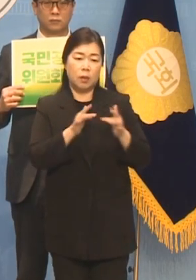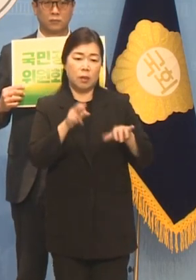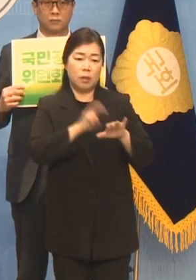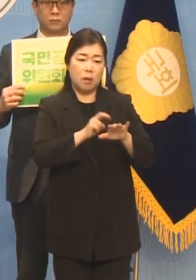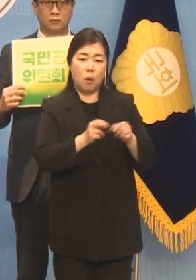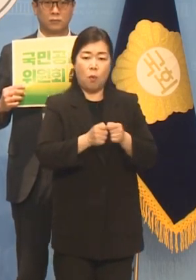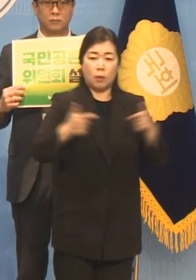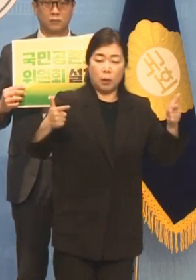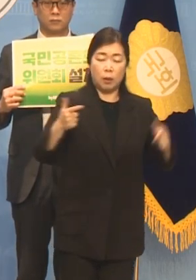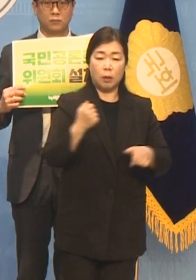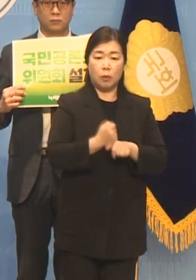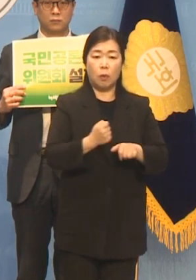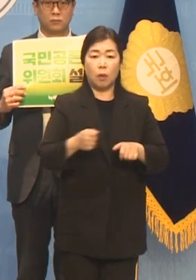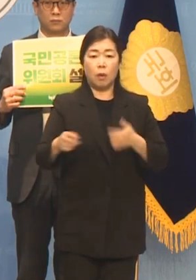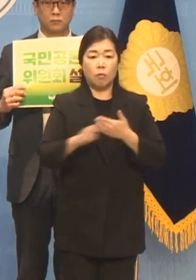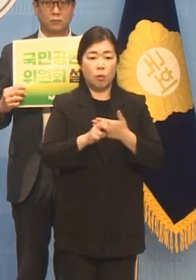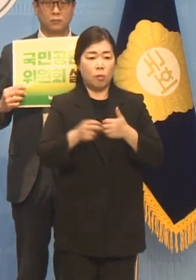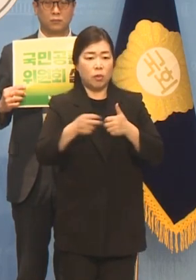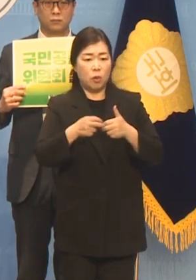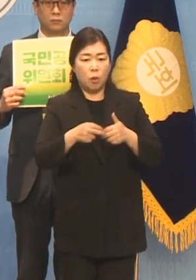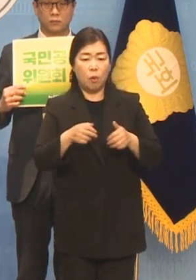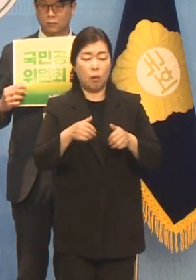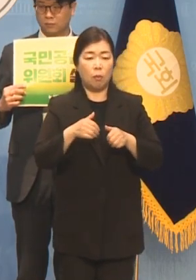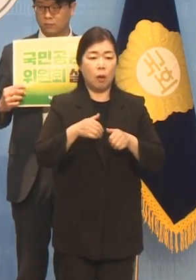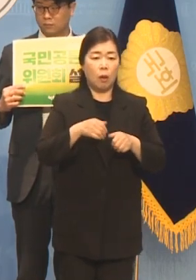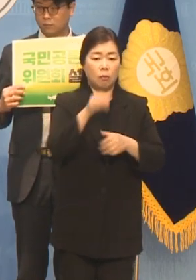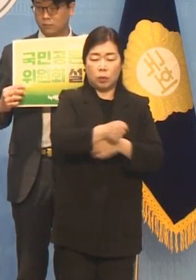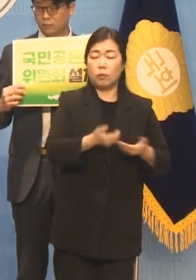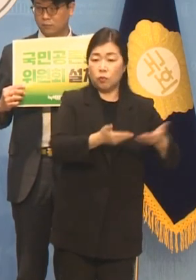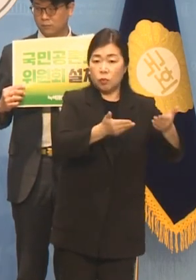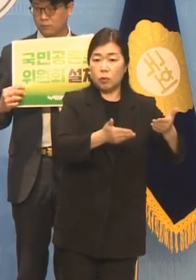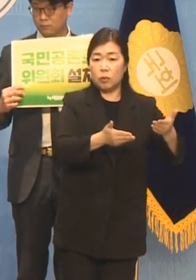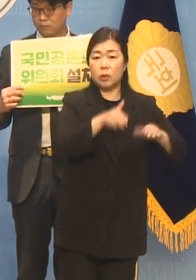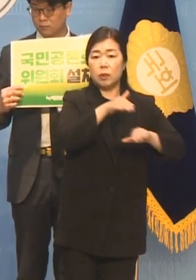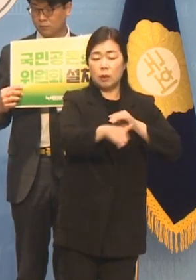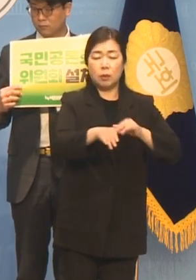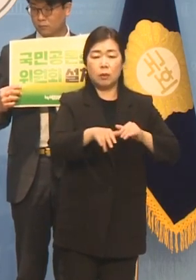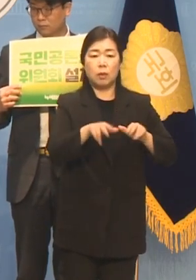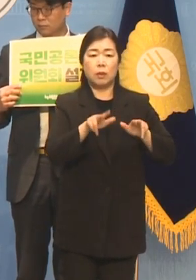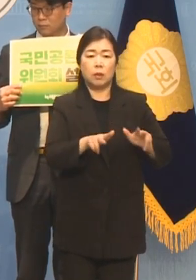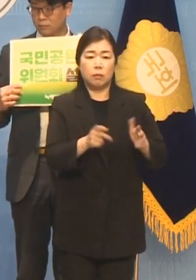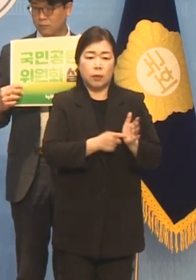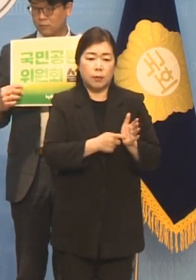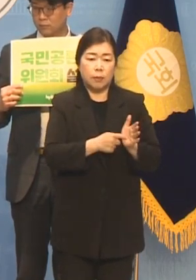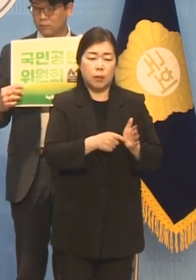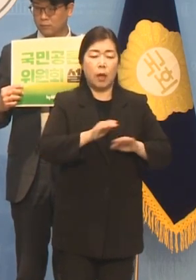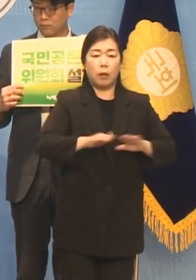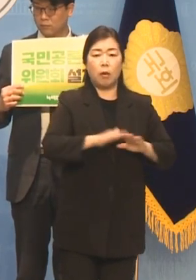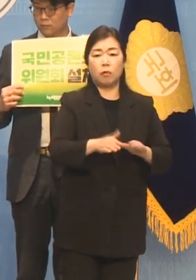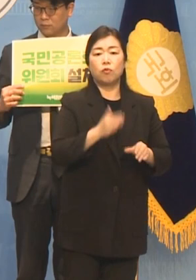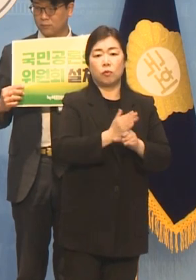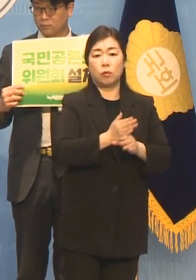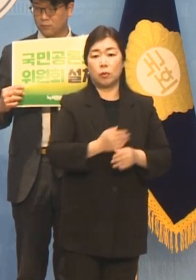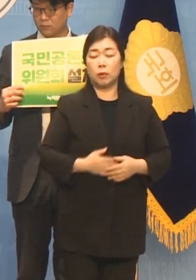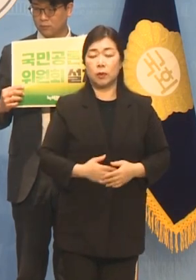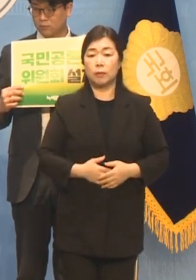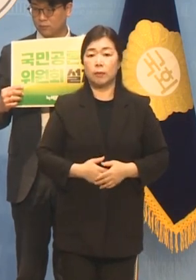확대, PA 불법 의료 확대 같은 미봉책만 내놓고 있습니다. 지난 1일